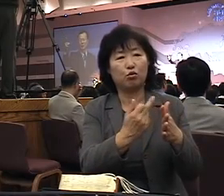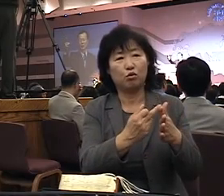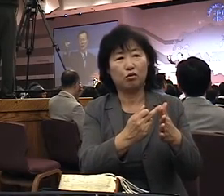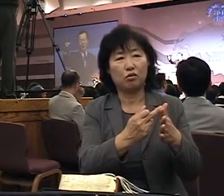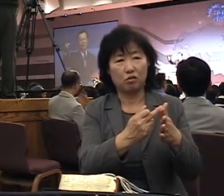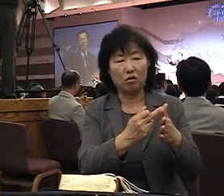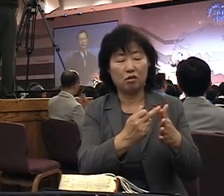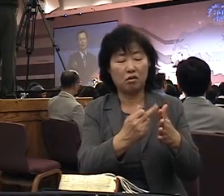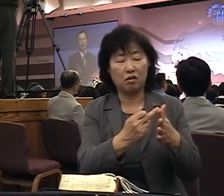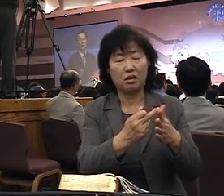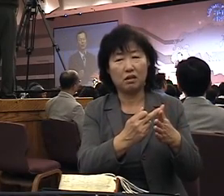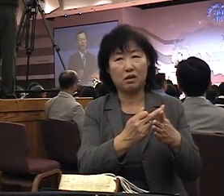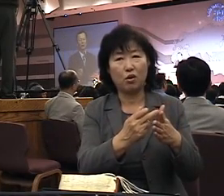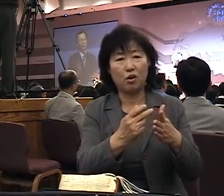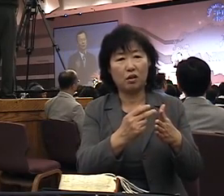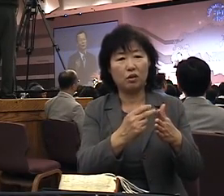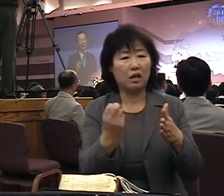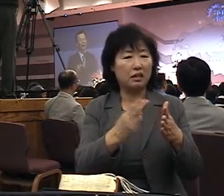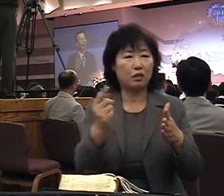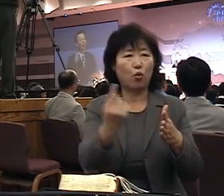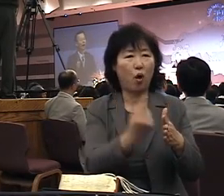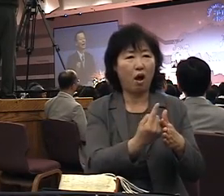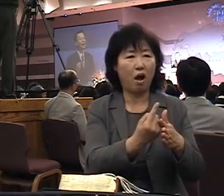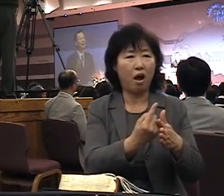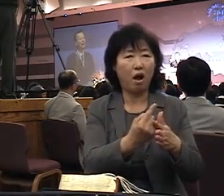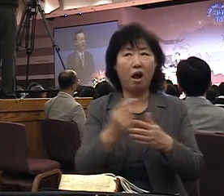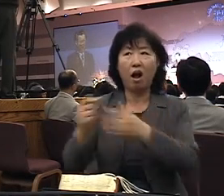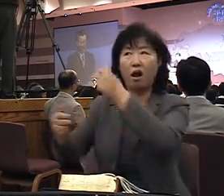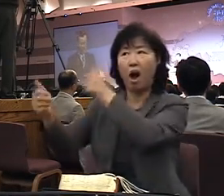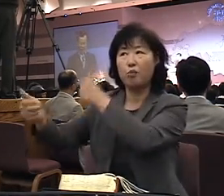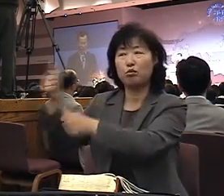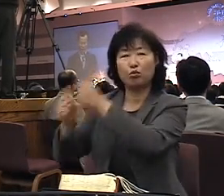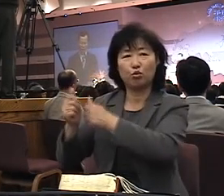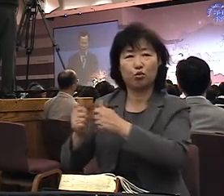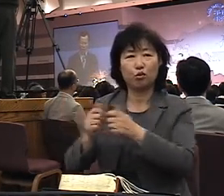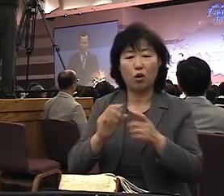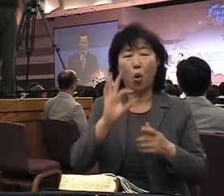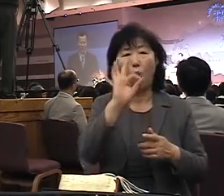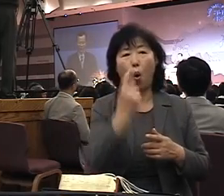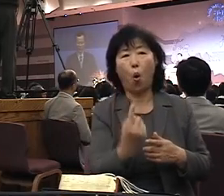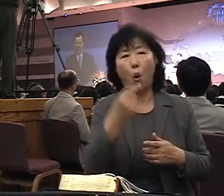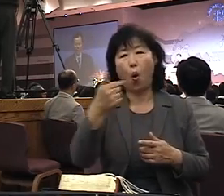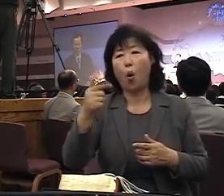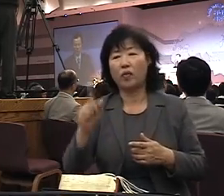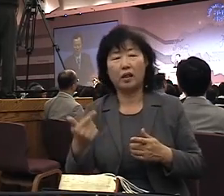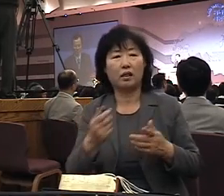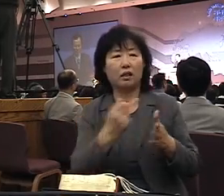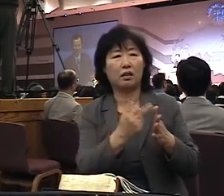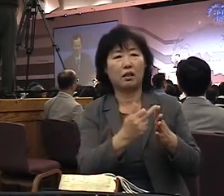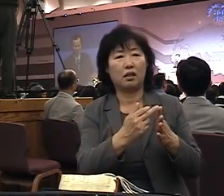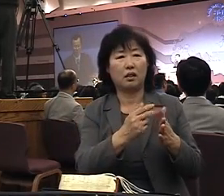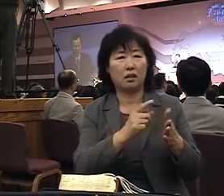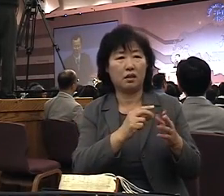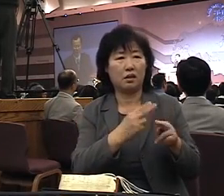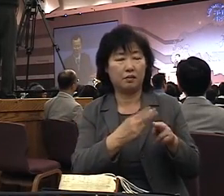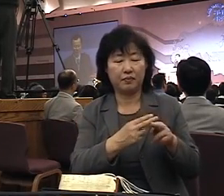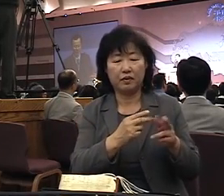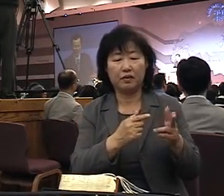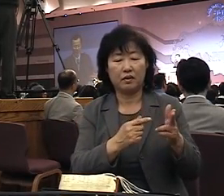그 이름을 남기기 위하여 둘째 아들 오난이 그 자리를 메워야 되는 그러한 상황에